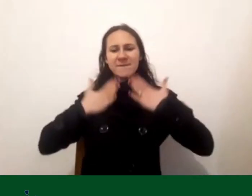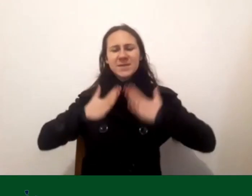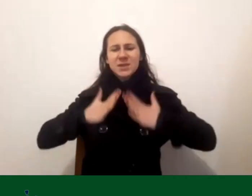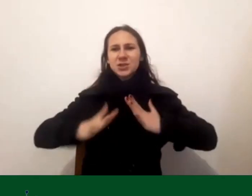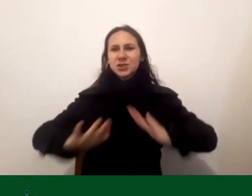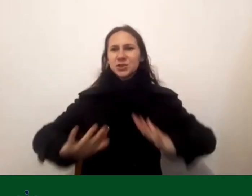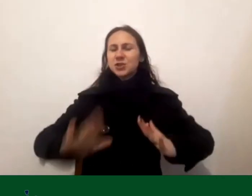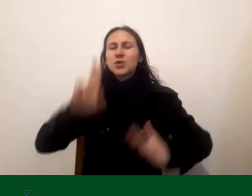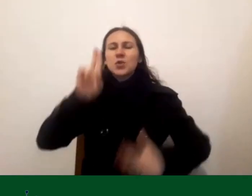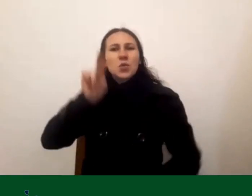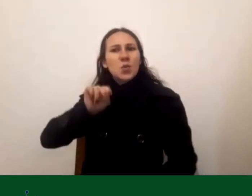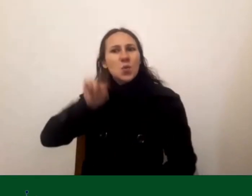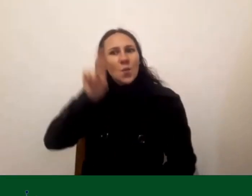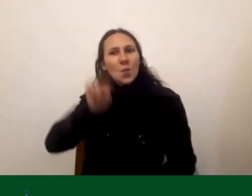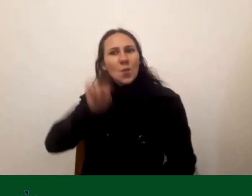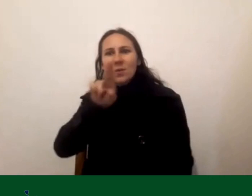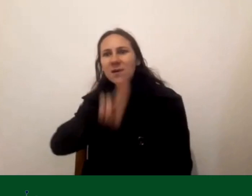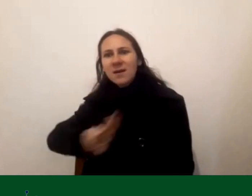nunca usava,